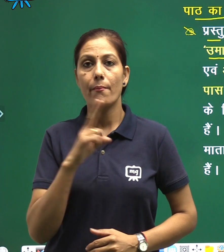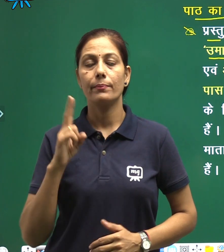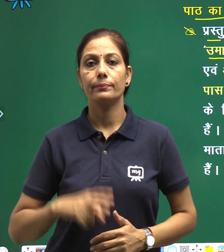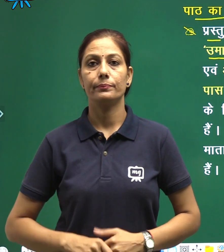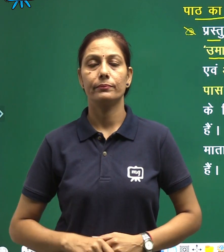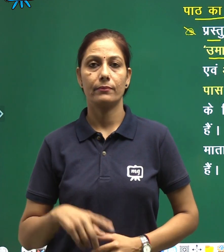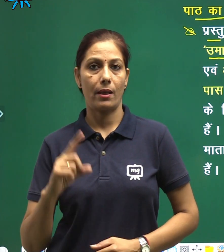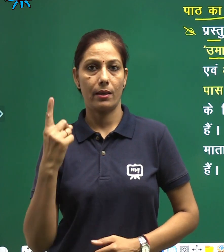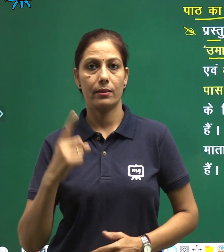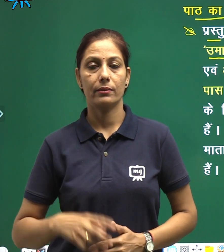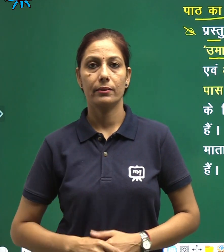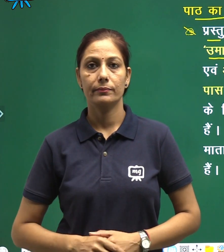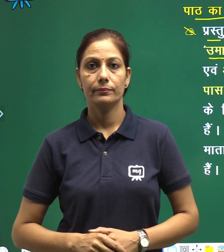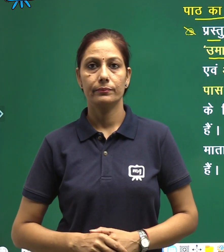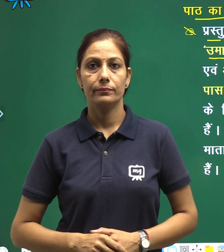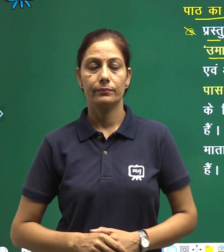एक